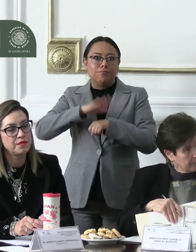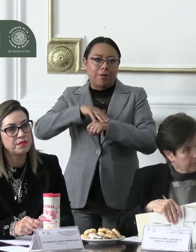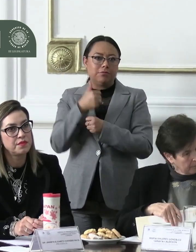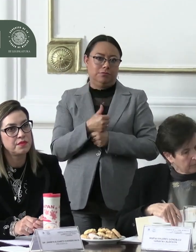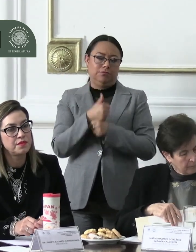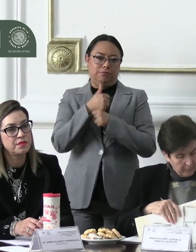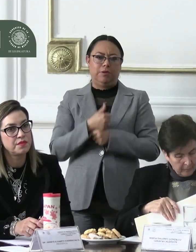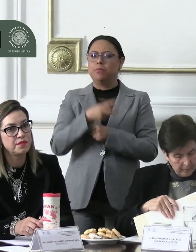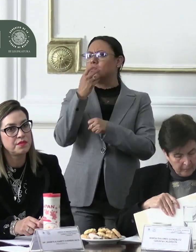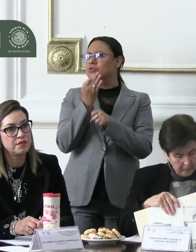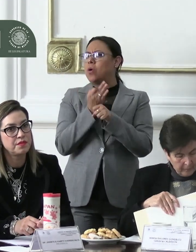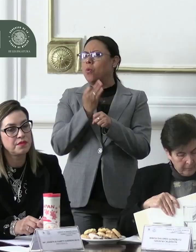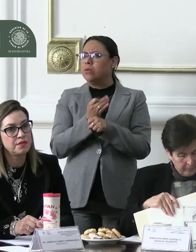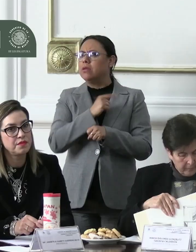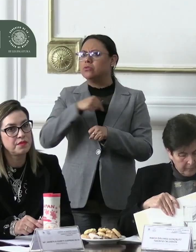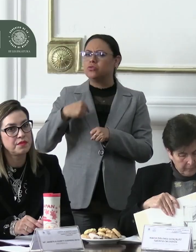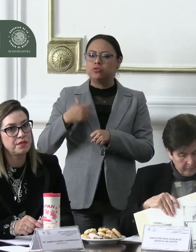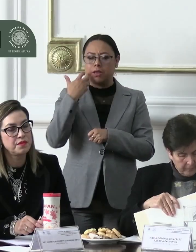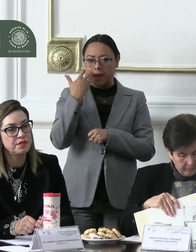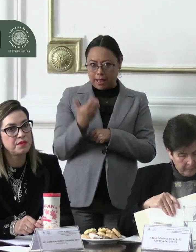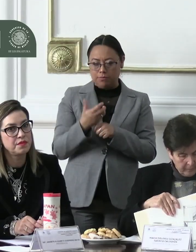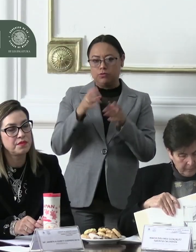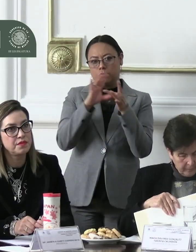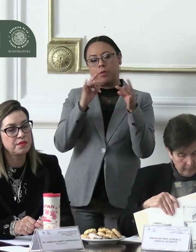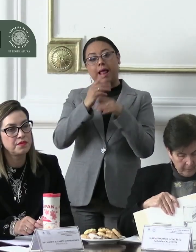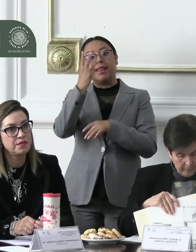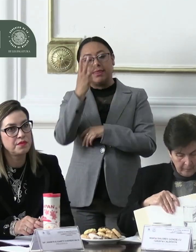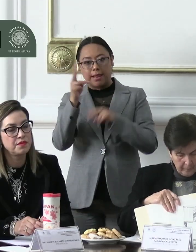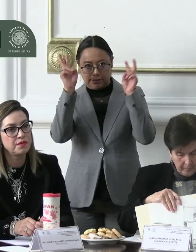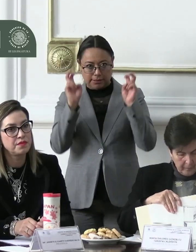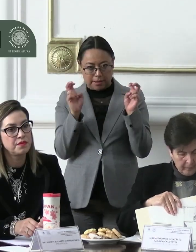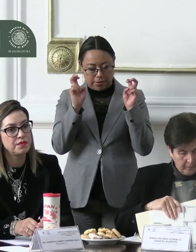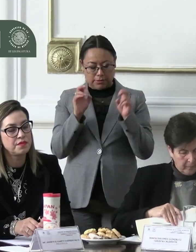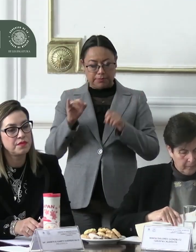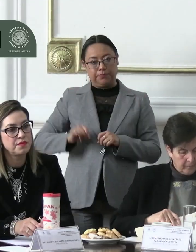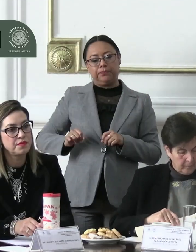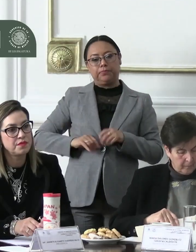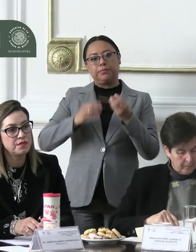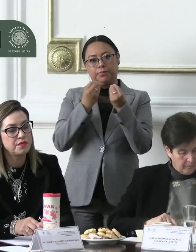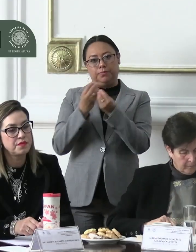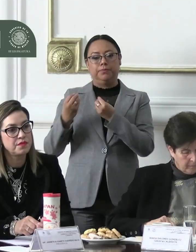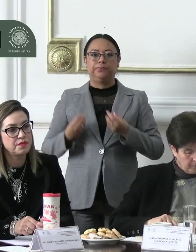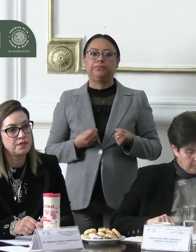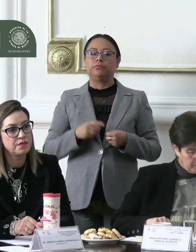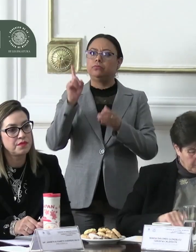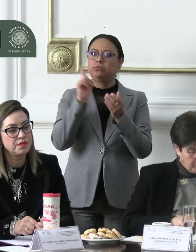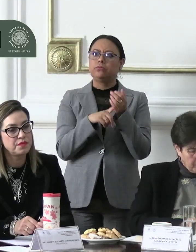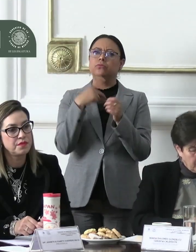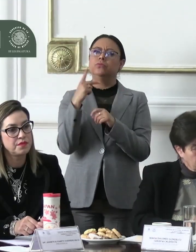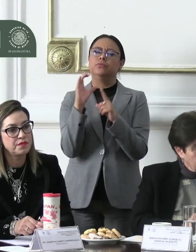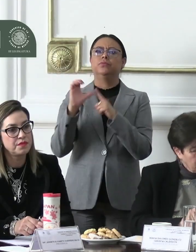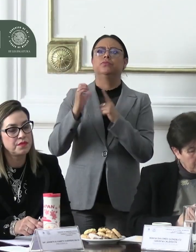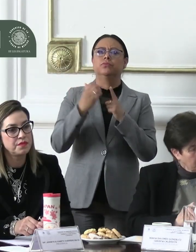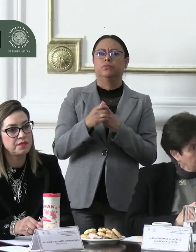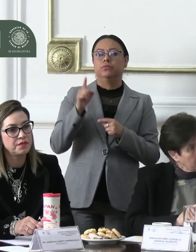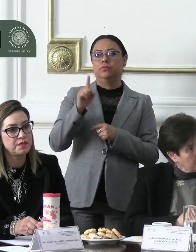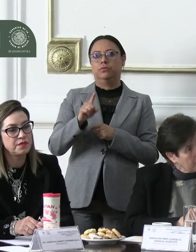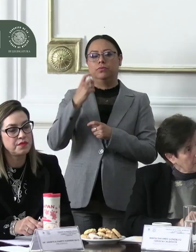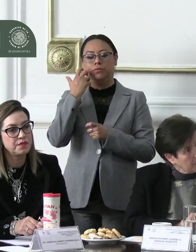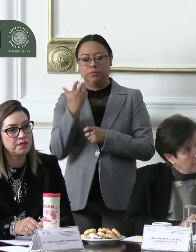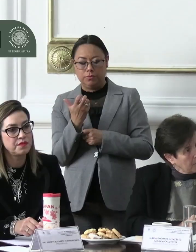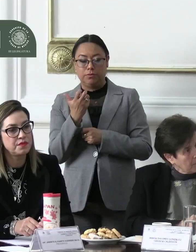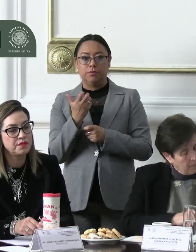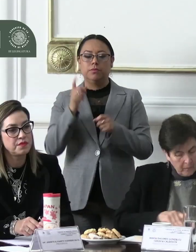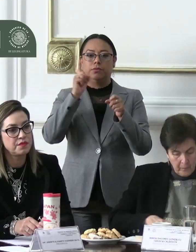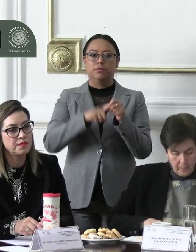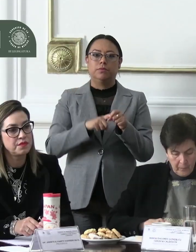temas que nos importan profundamente. Primero, ¿cómo piensa la comisión que preside integrar la justicia